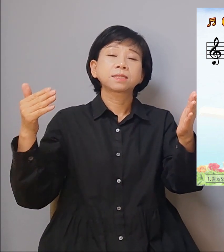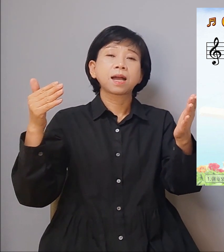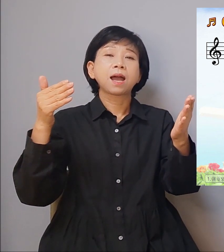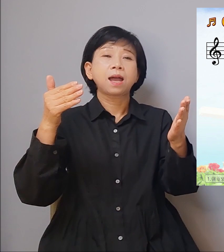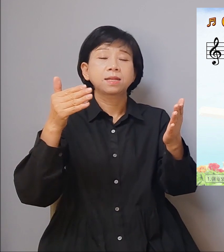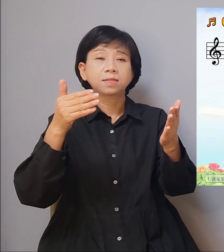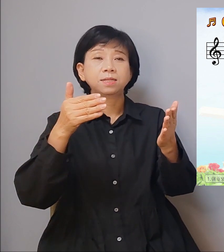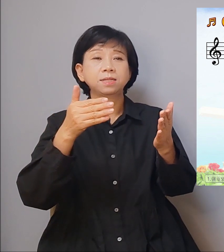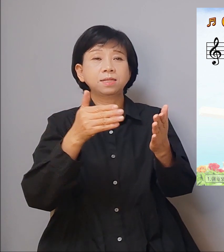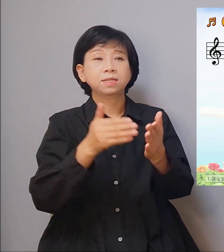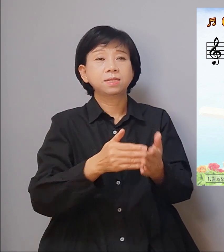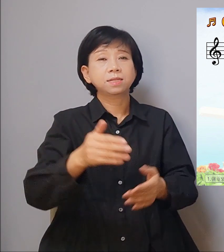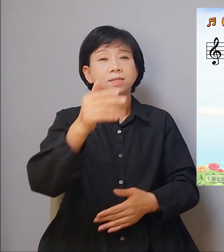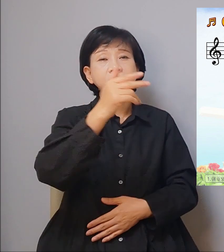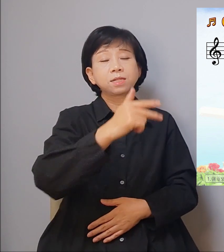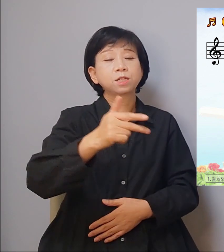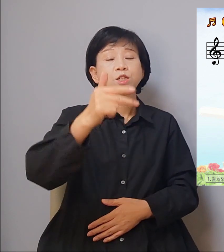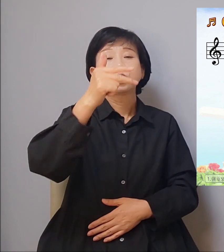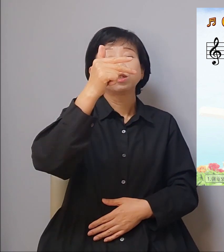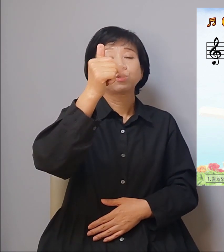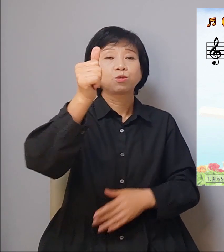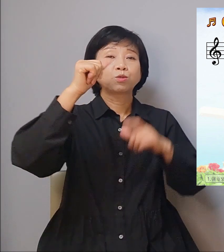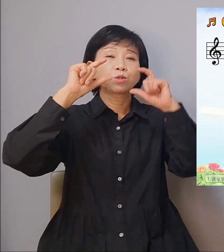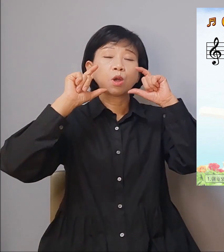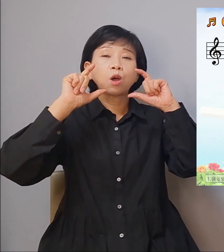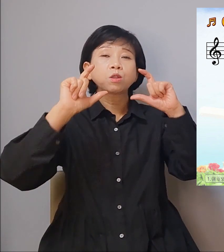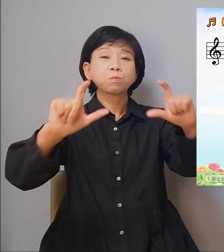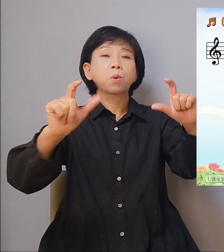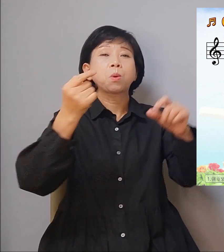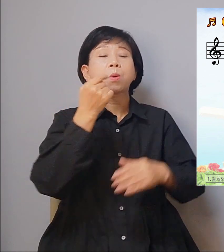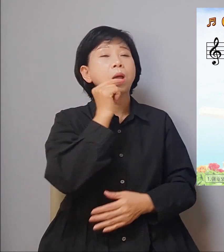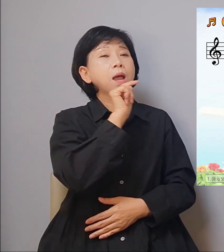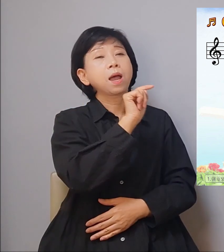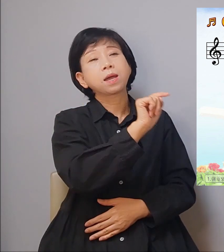땅 끝까지 주